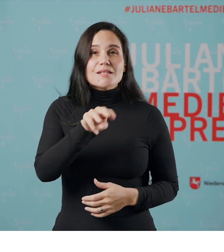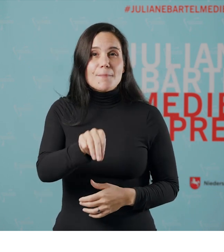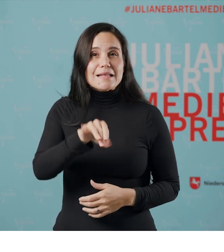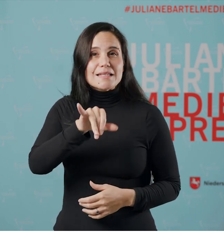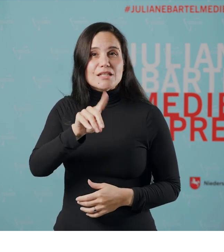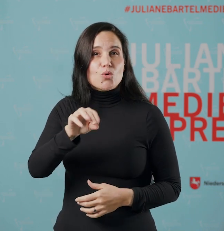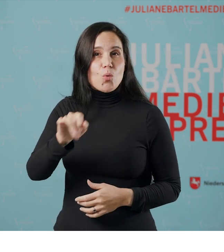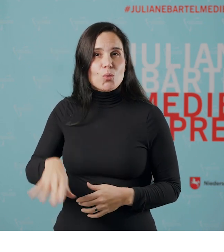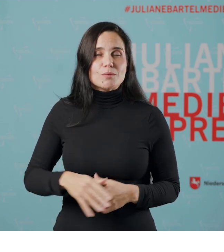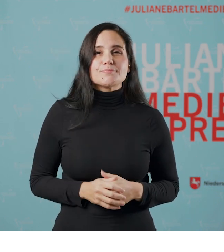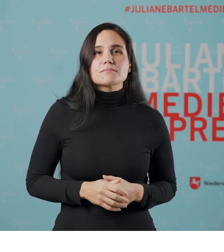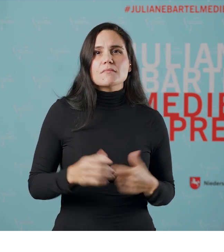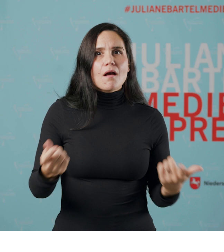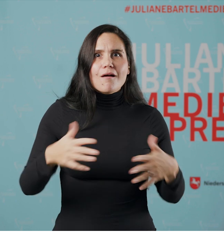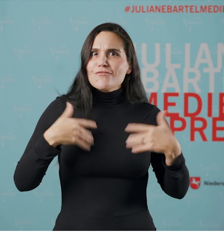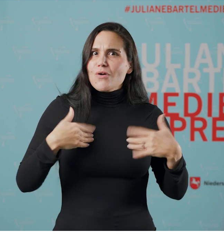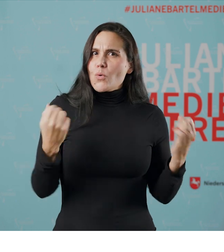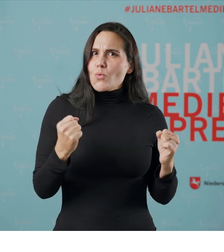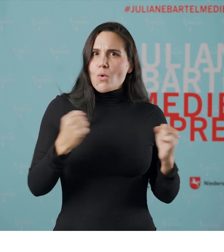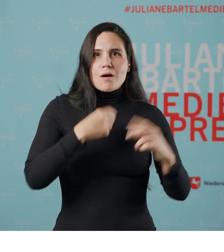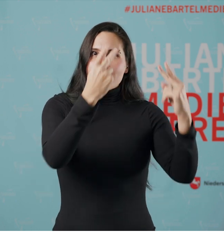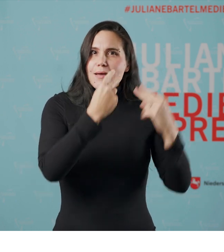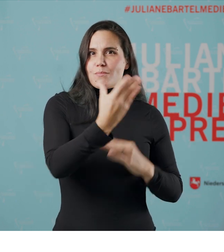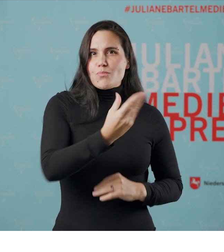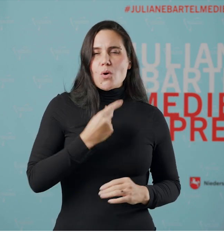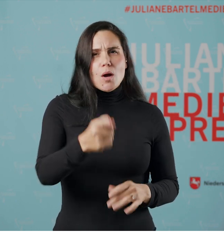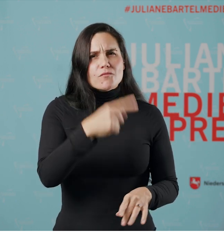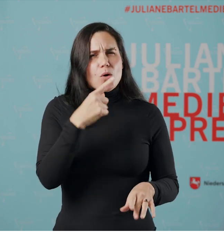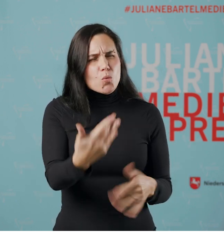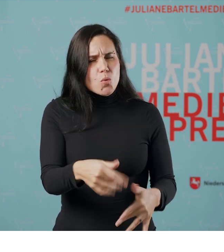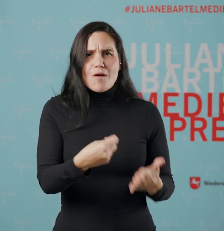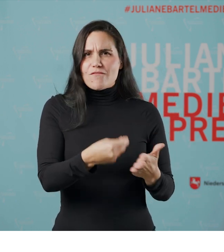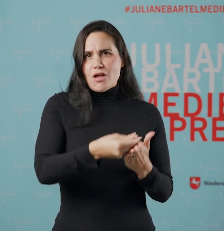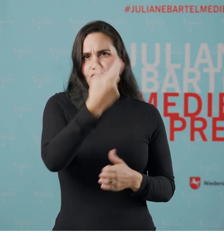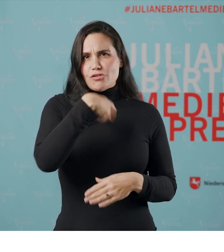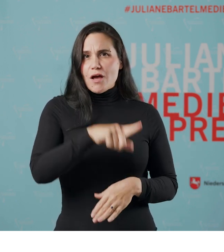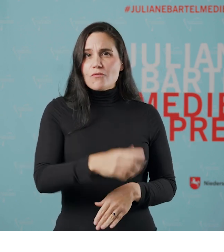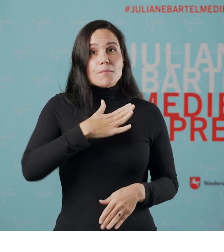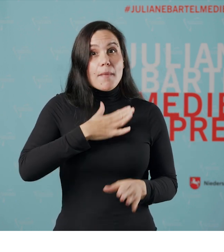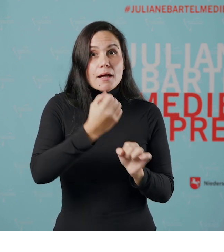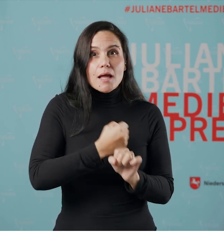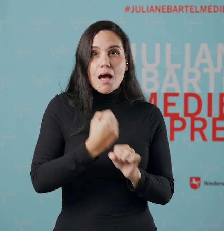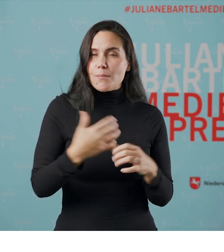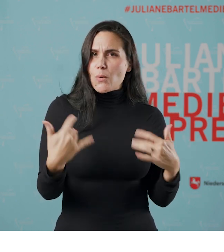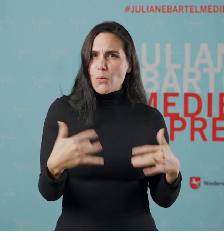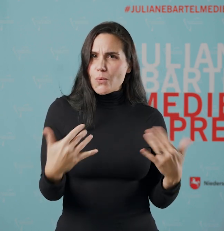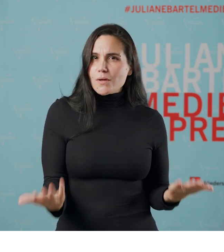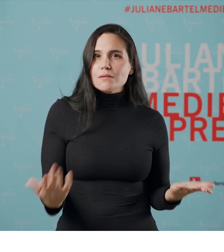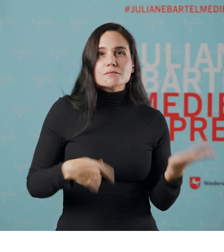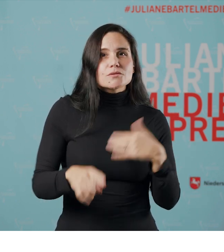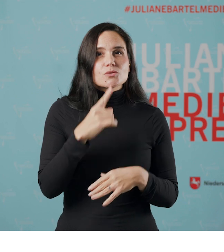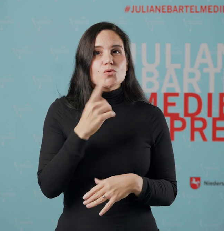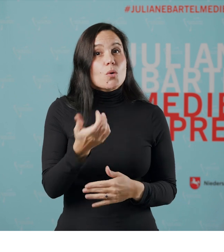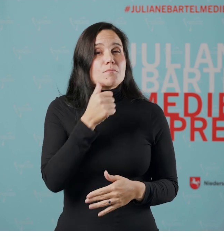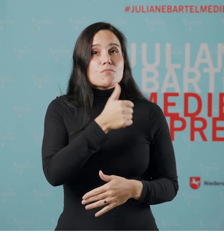Lisa Marie Idovu. Ich fühle mich unfassbar geehrt. Ich fühle mich so appreciated, so gewertschätzt in der Arbeit, die ich mache. Und